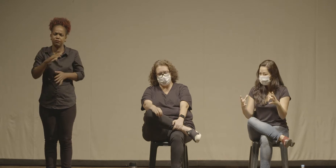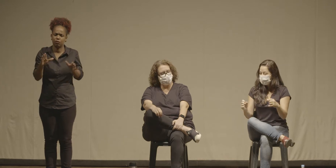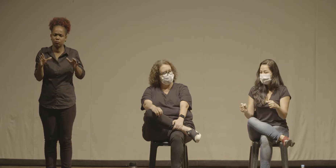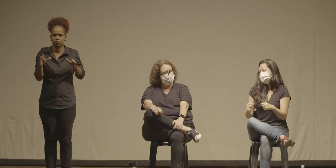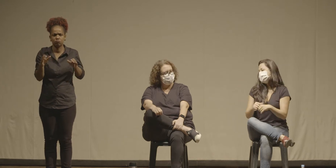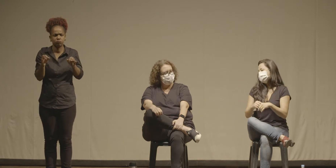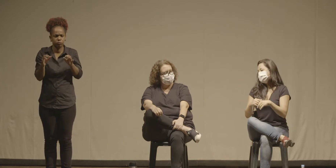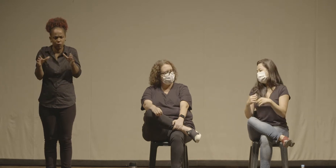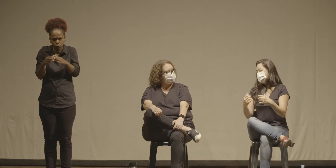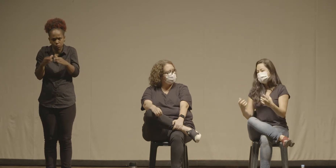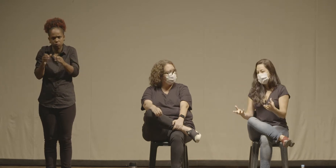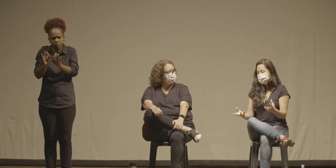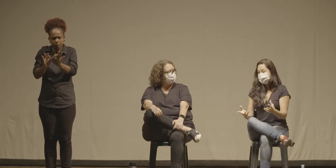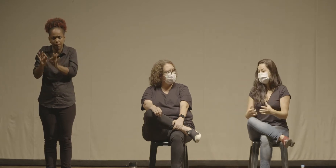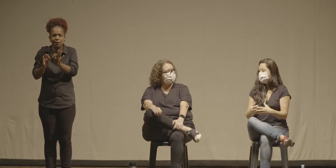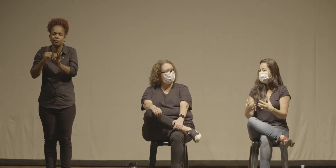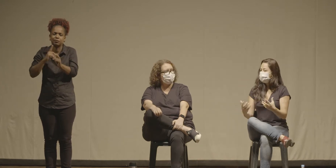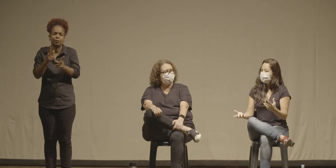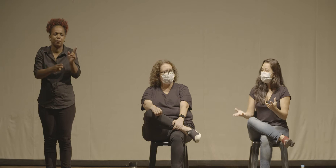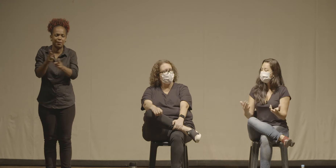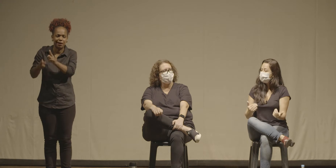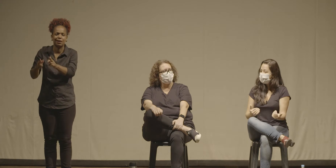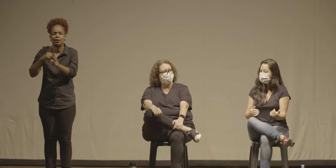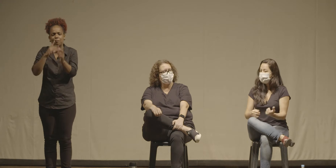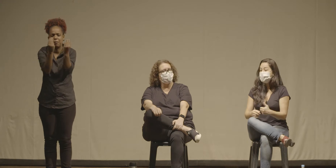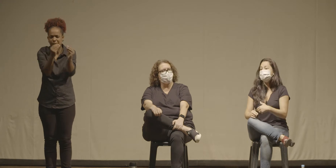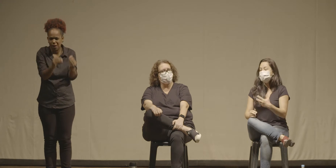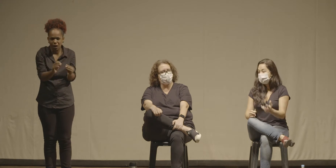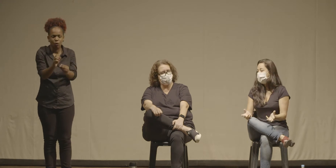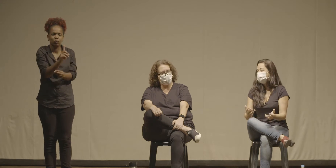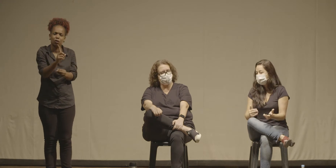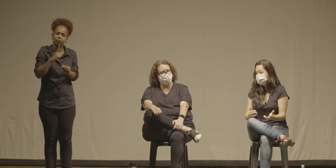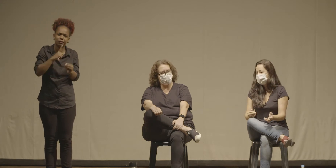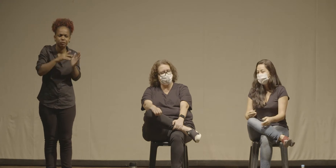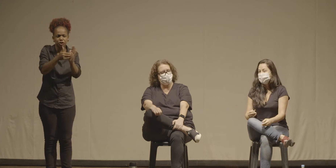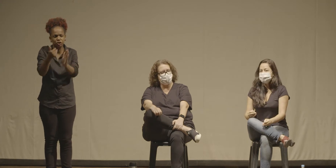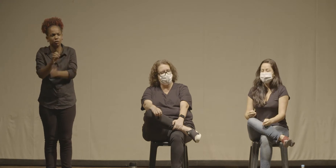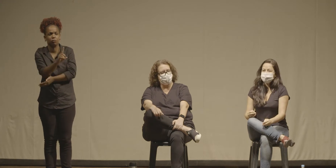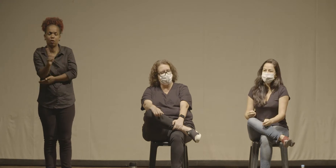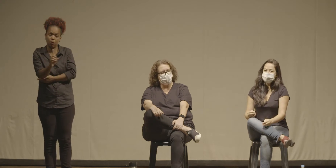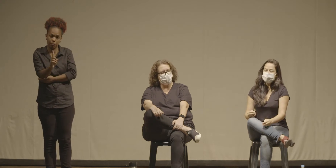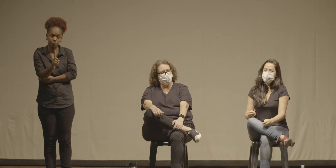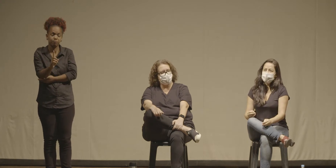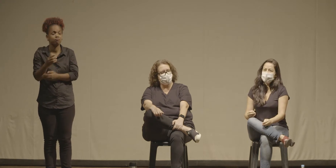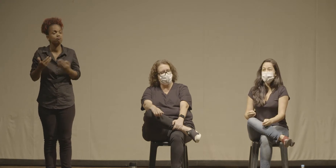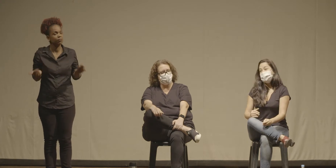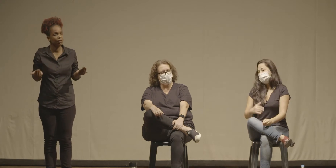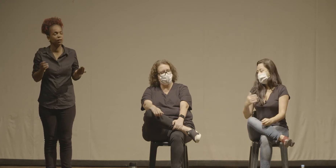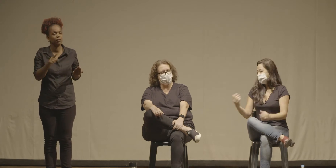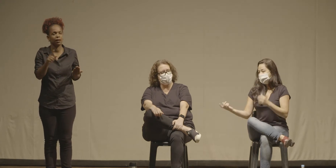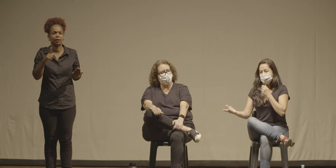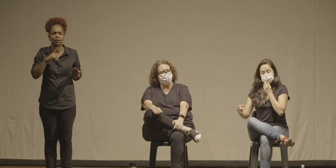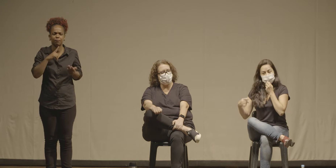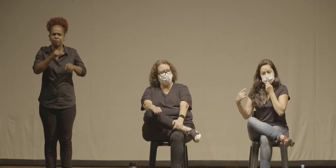bruto, precisava fazer toda a limpeza, definir o que entrava, o que não entrava, o que podia, o que não podia. E ainda